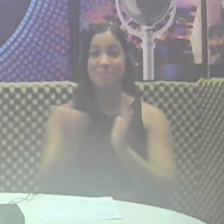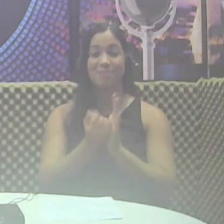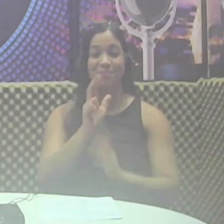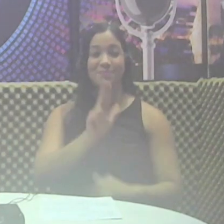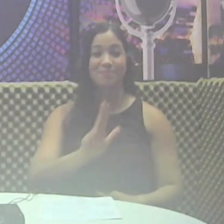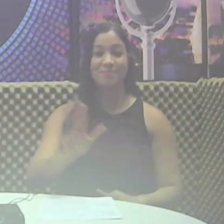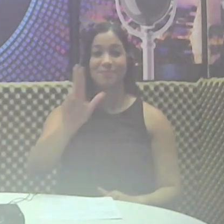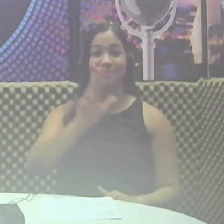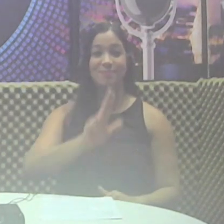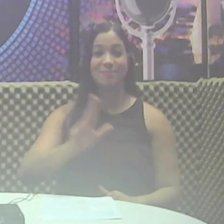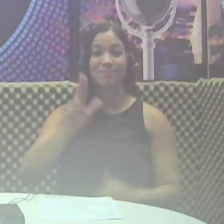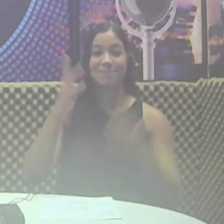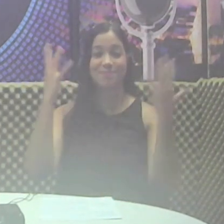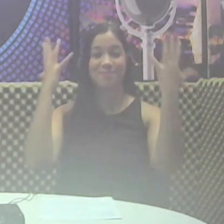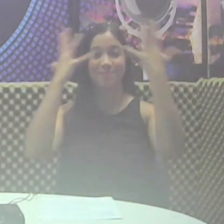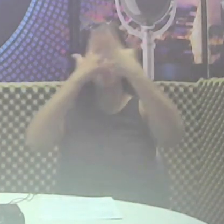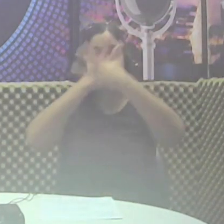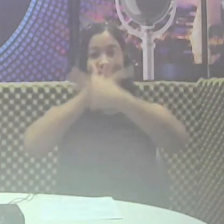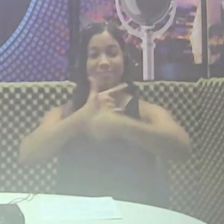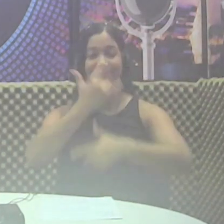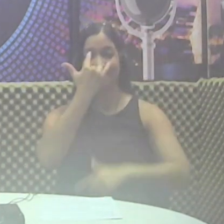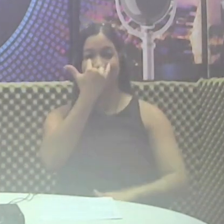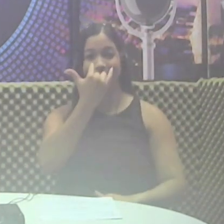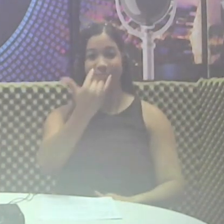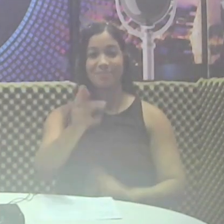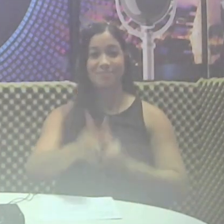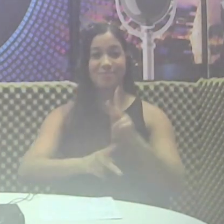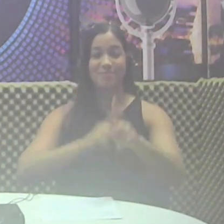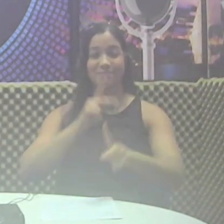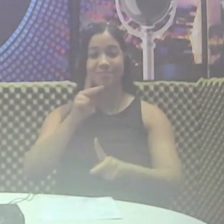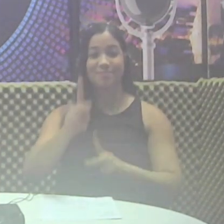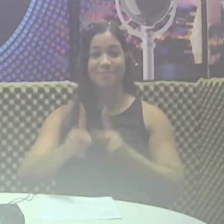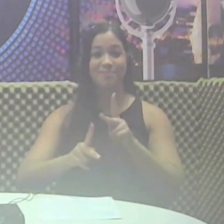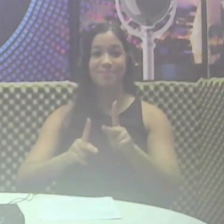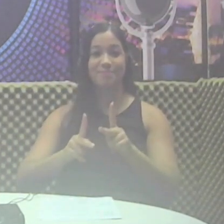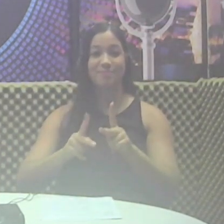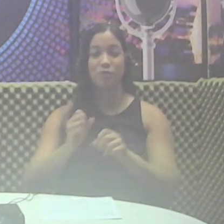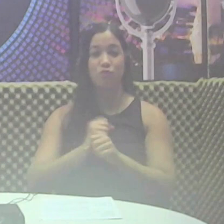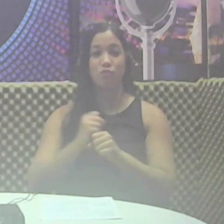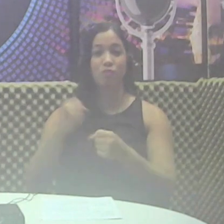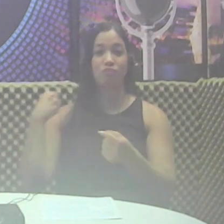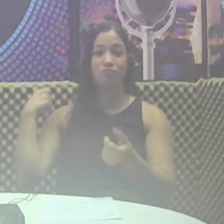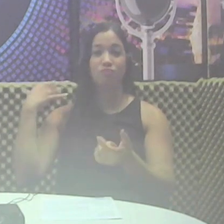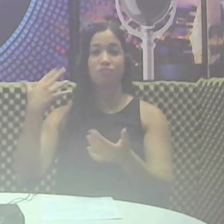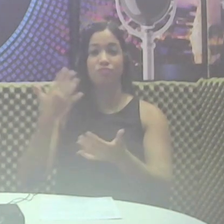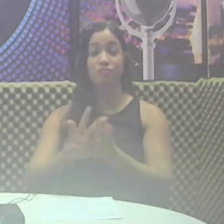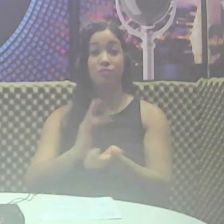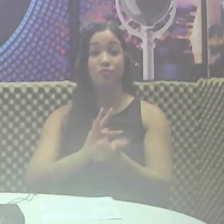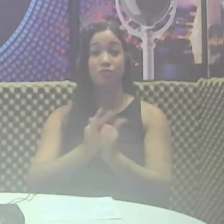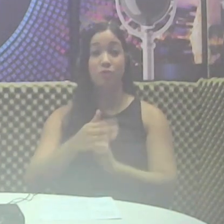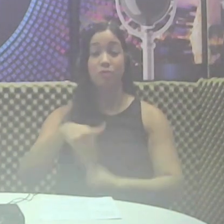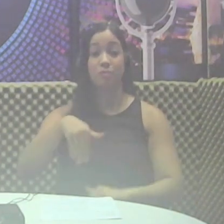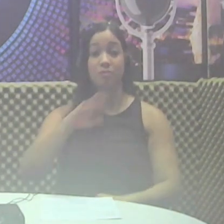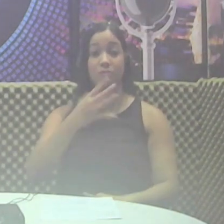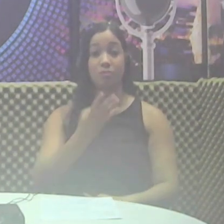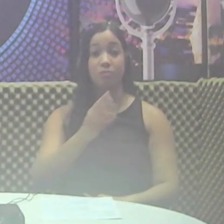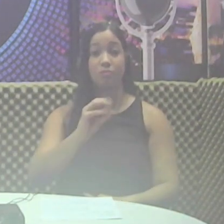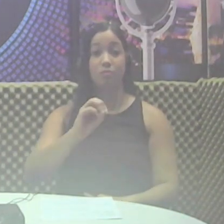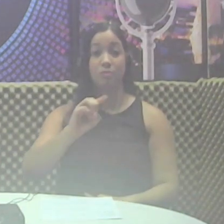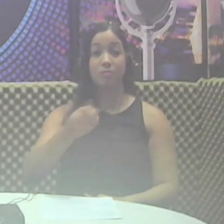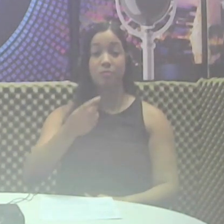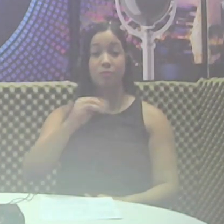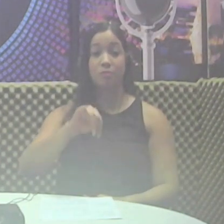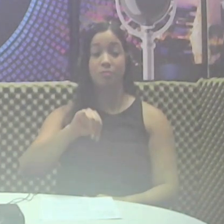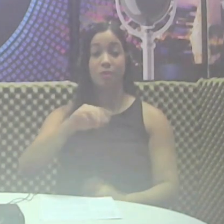Uberlândia ainda mais bonito e atrativo para a população. Nos últimos anos, a FUTEL plantou mais de 40 mil metros de grama